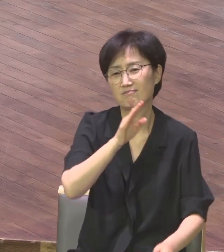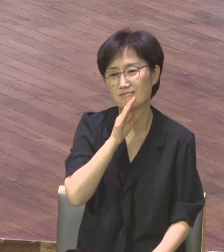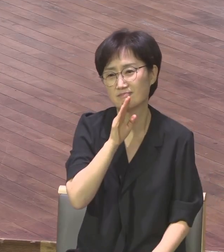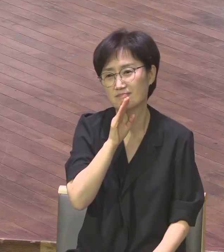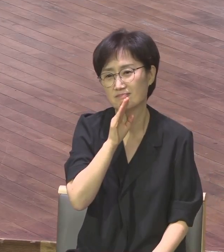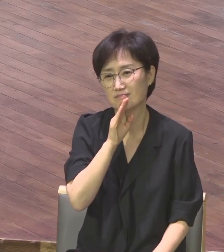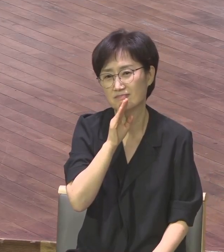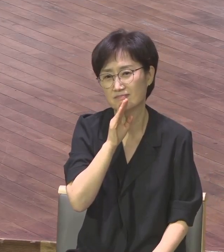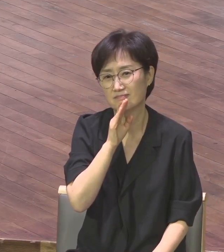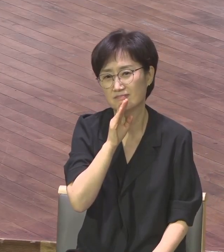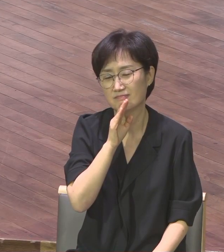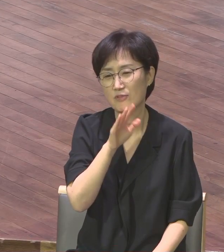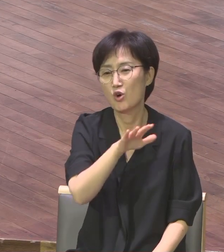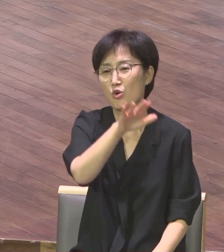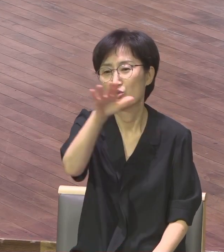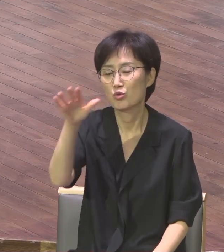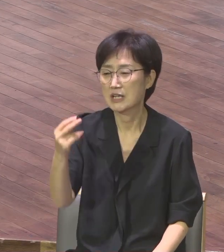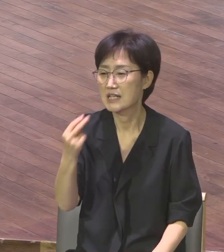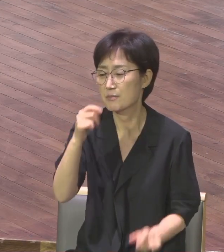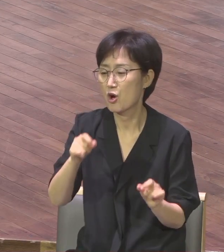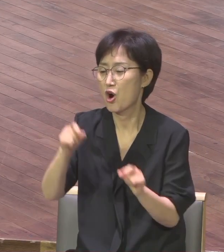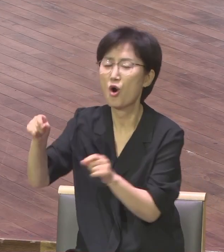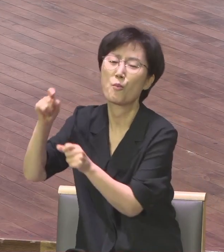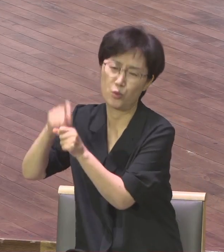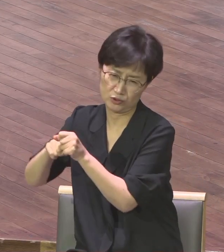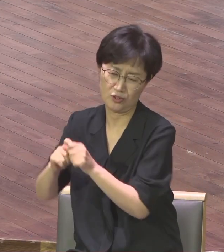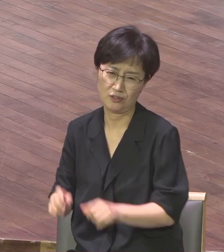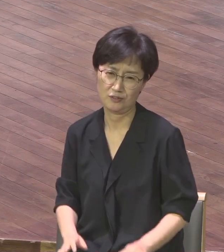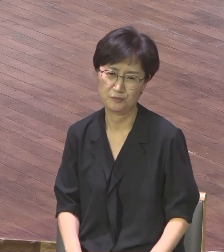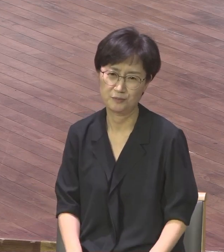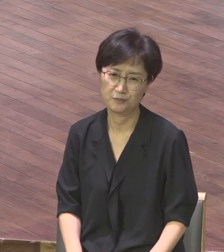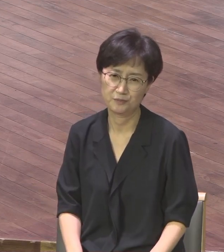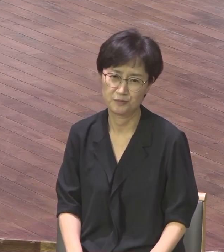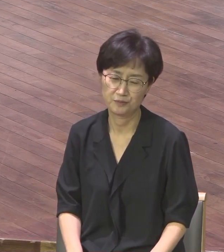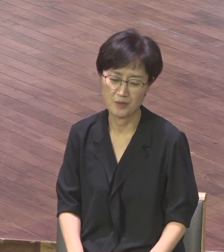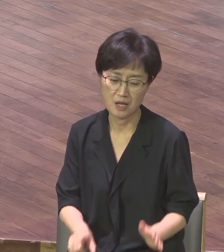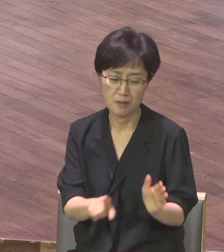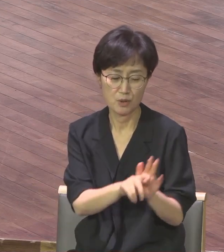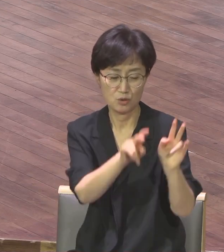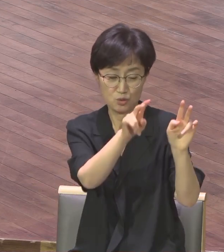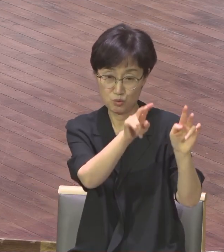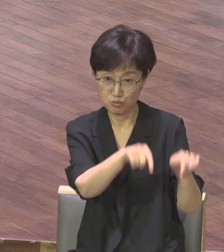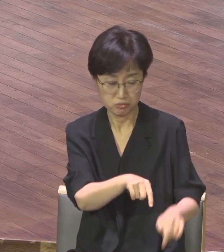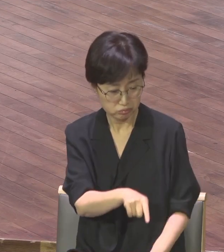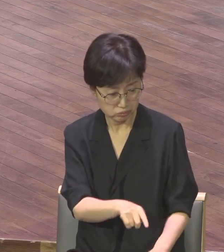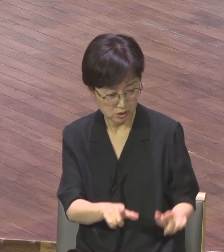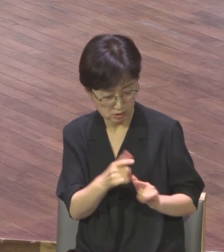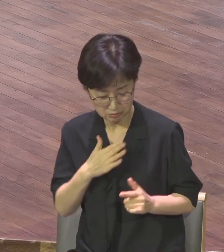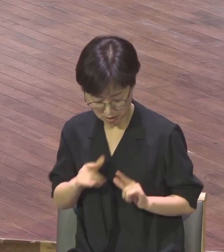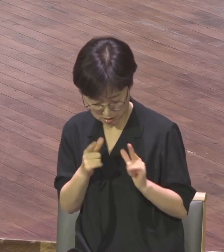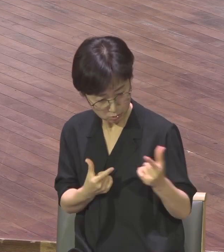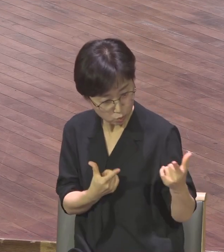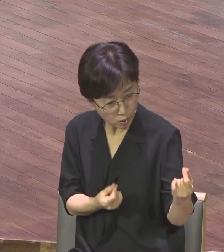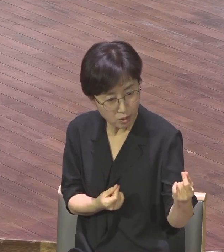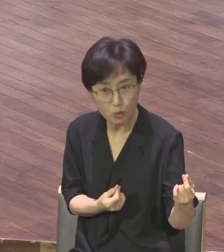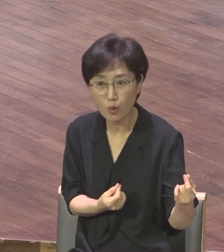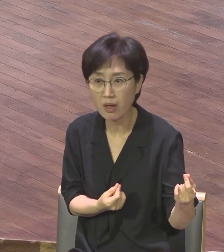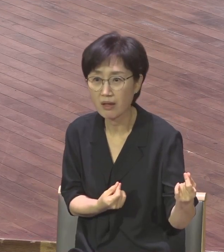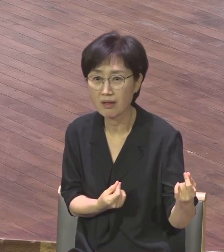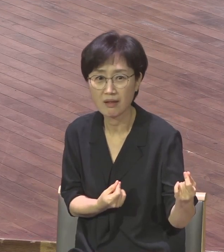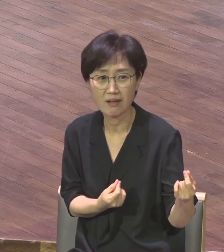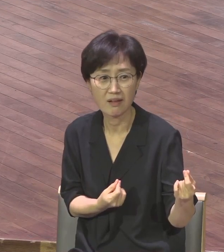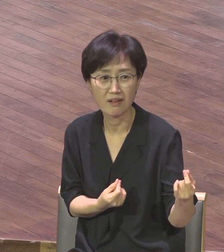있다는 증거인데 그거 살아있다는 의미를 몰라. 불신자들 내용을 보면 불신자 사는 거 거의 똑같아요.